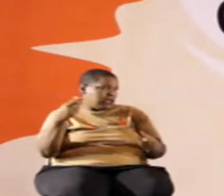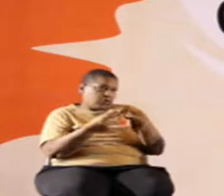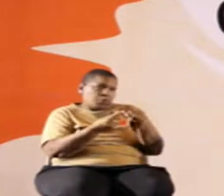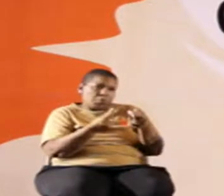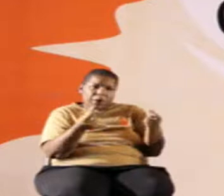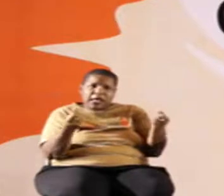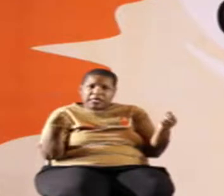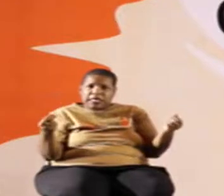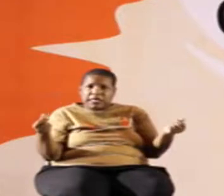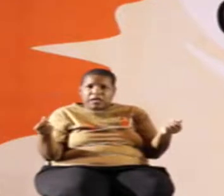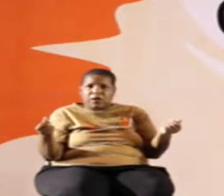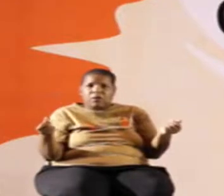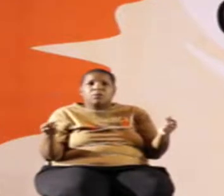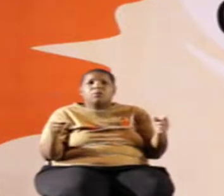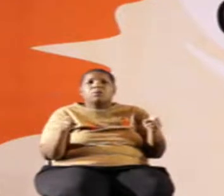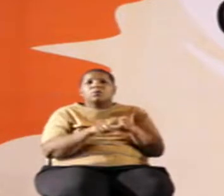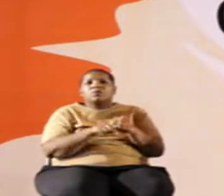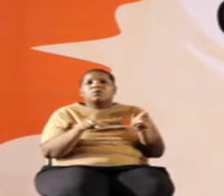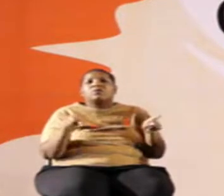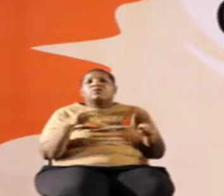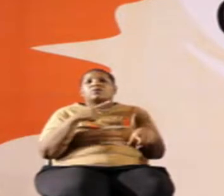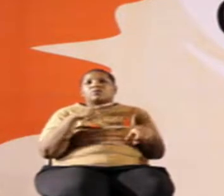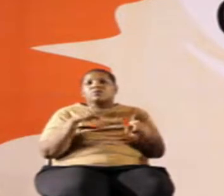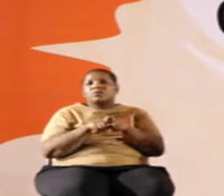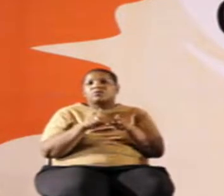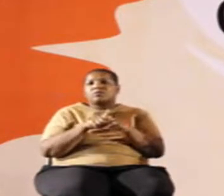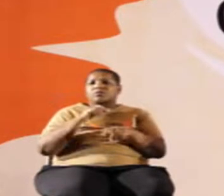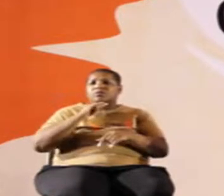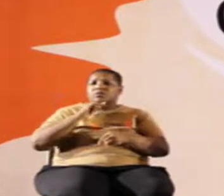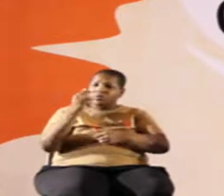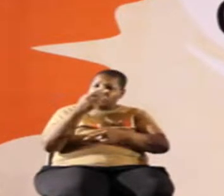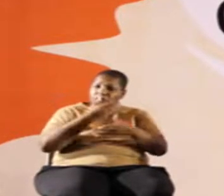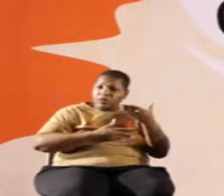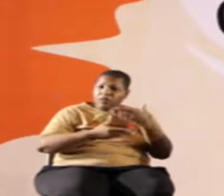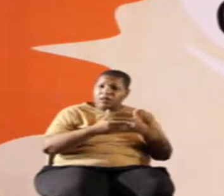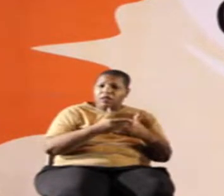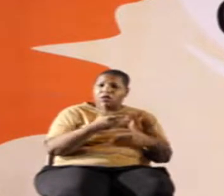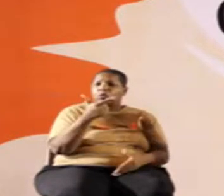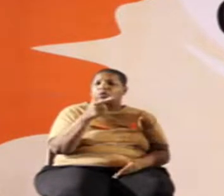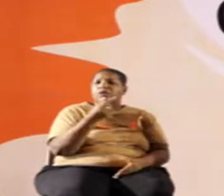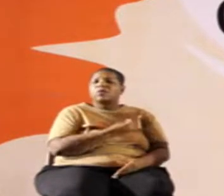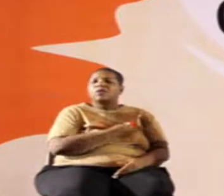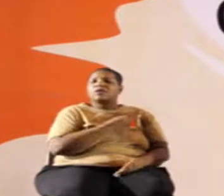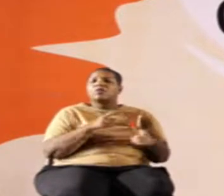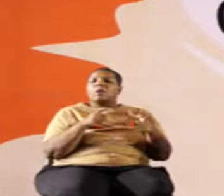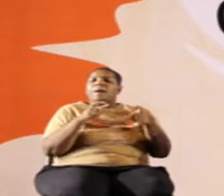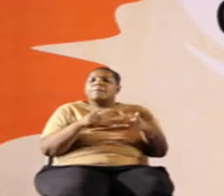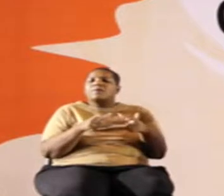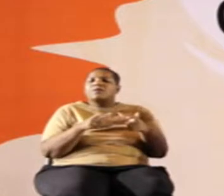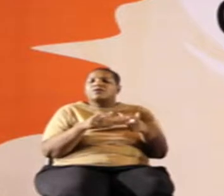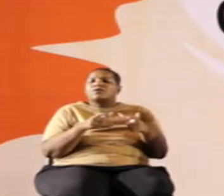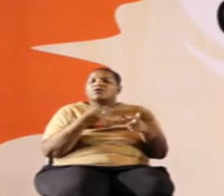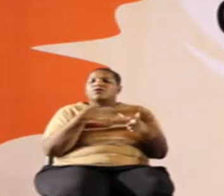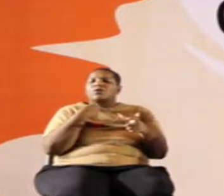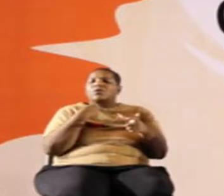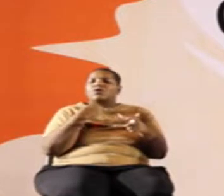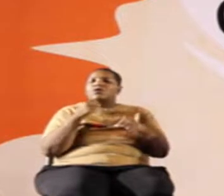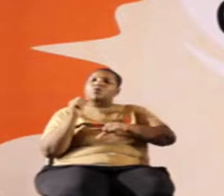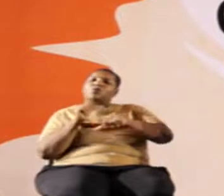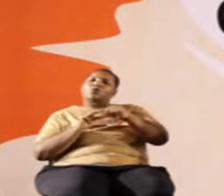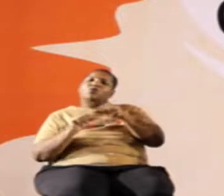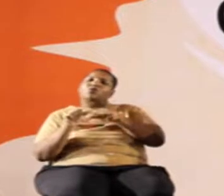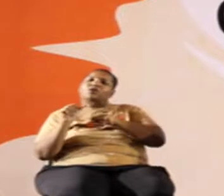num determinado plano, mas fala também da mensagem da transição. Não existe uma posição que não possa ser. Não possa